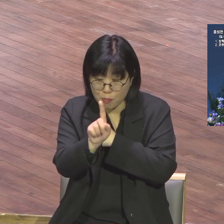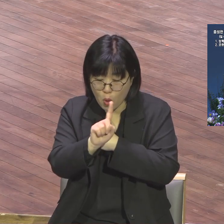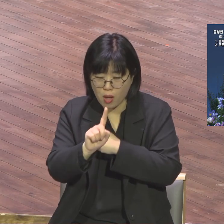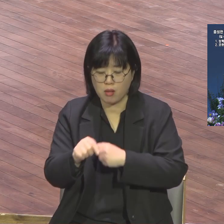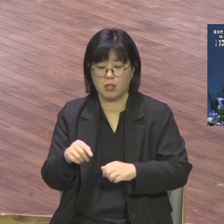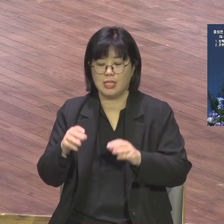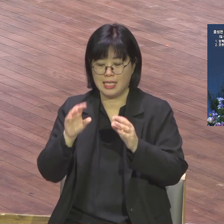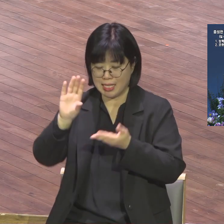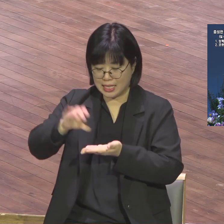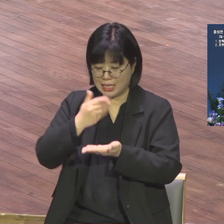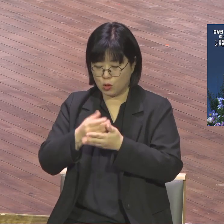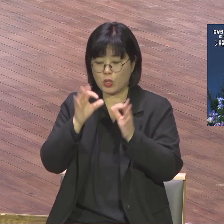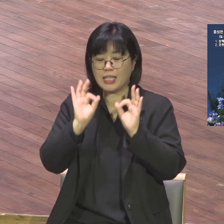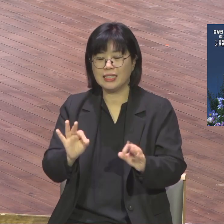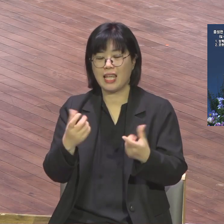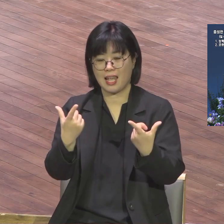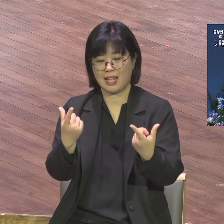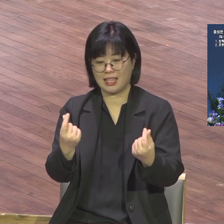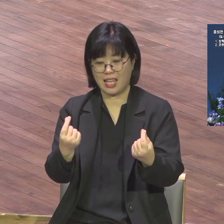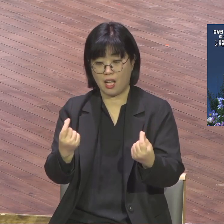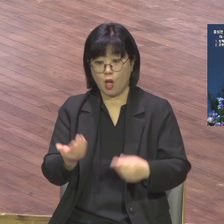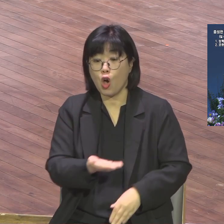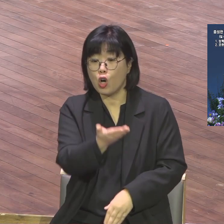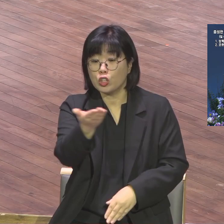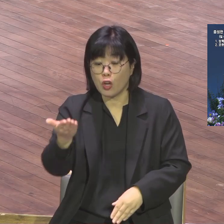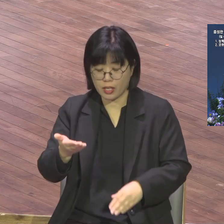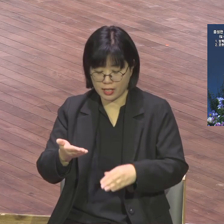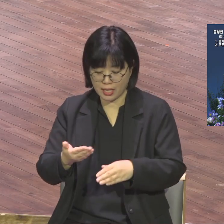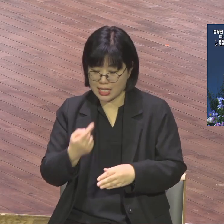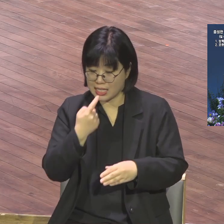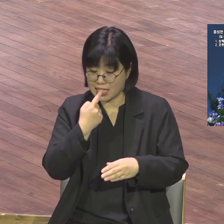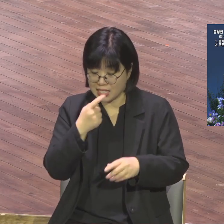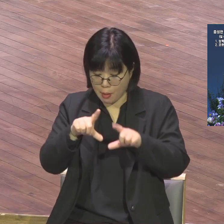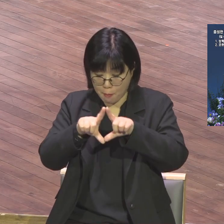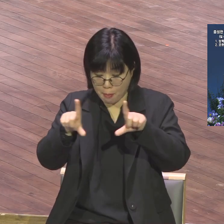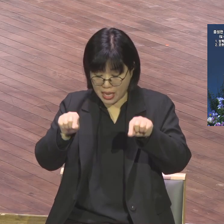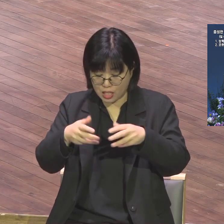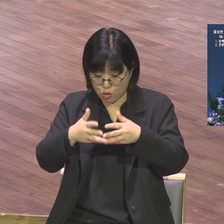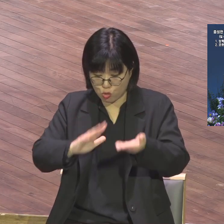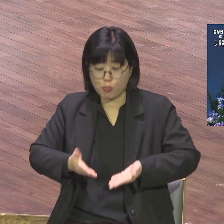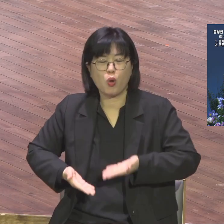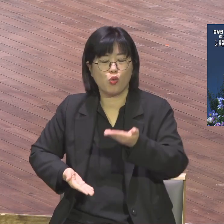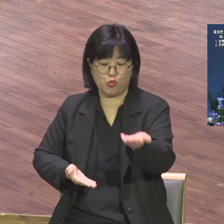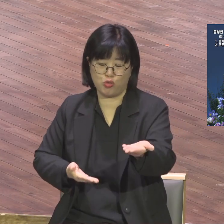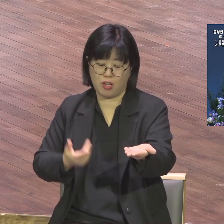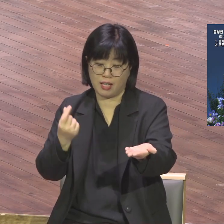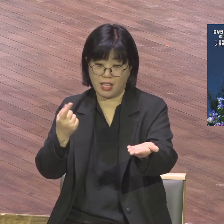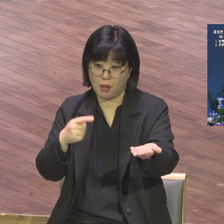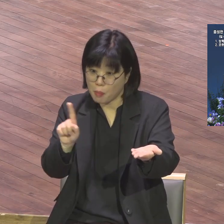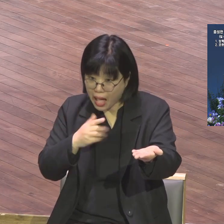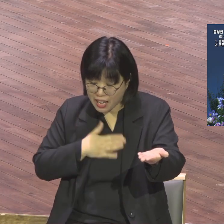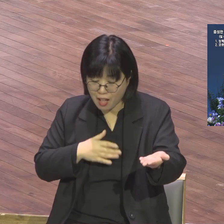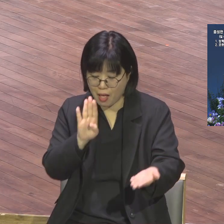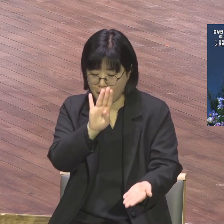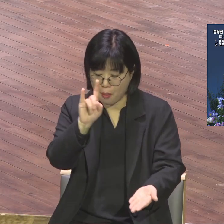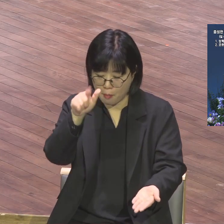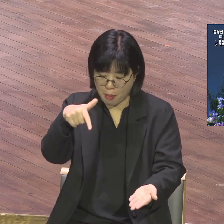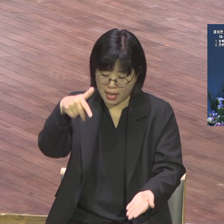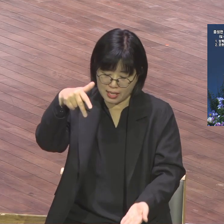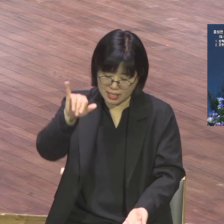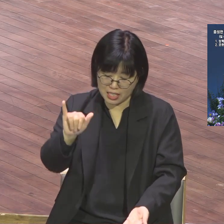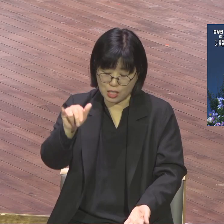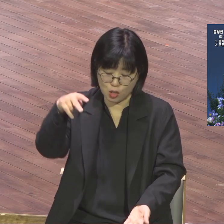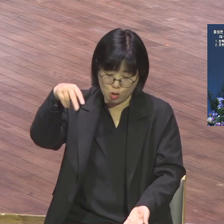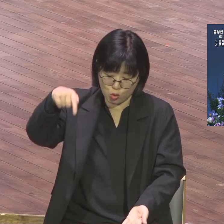백지수표. 백지수표는 기린 대로 결제됩니다. 그런데 제가 그림을 대 얼마든 써도